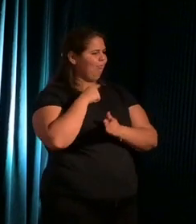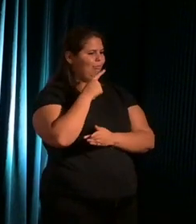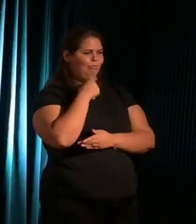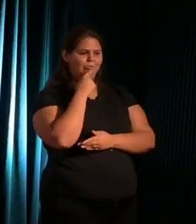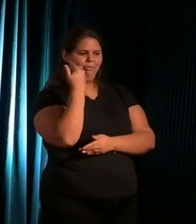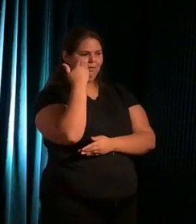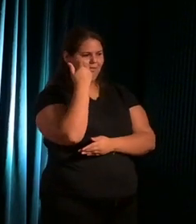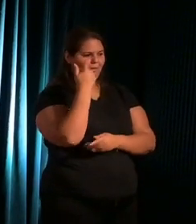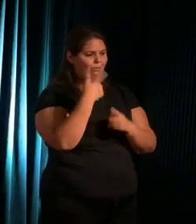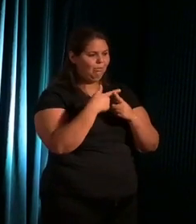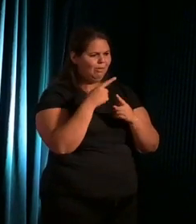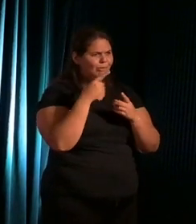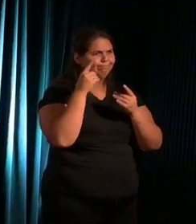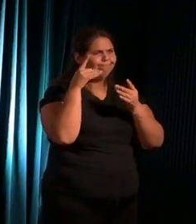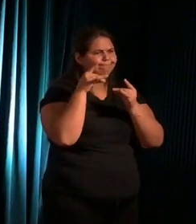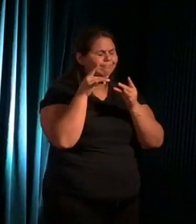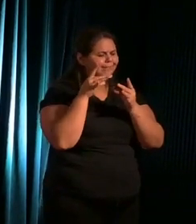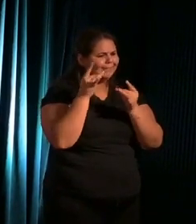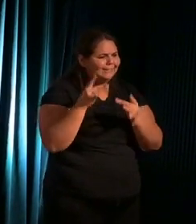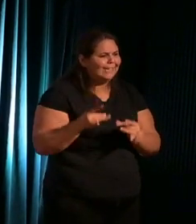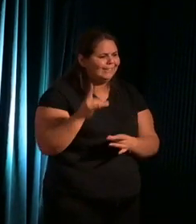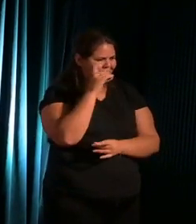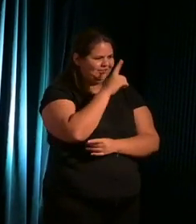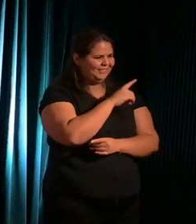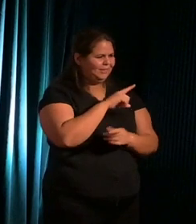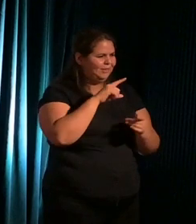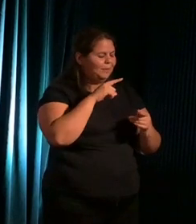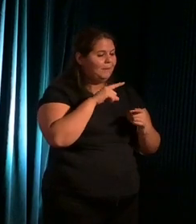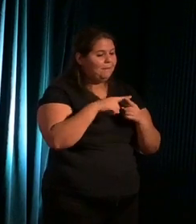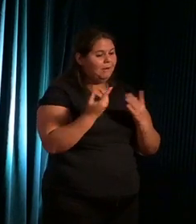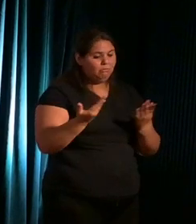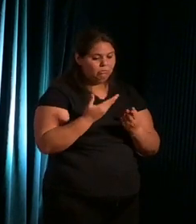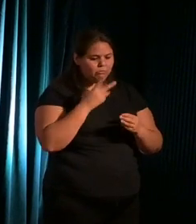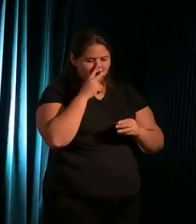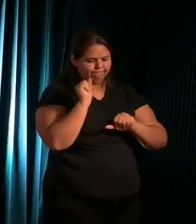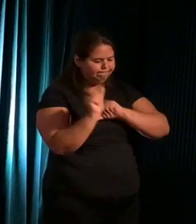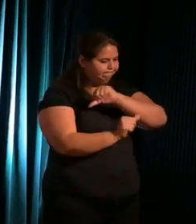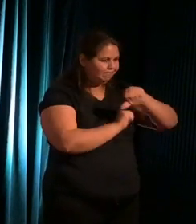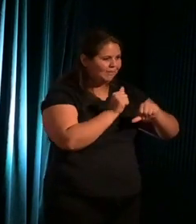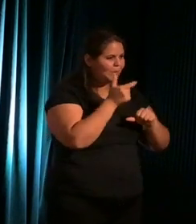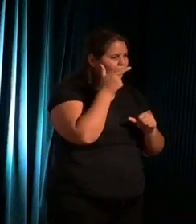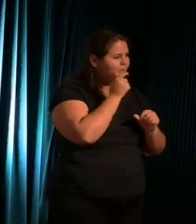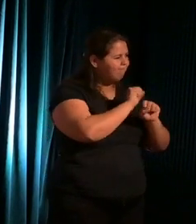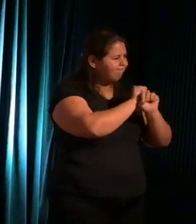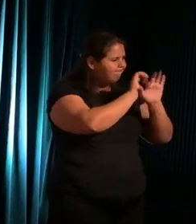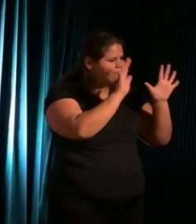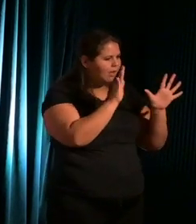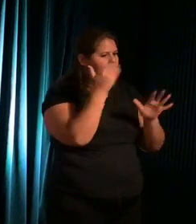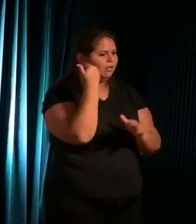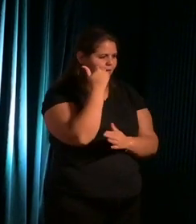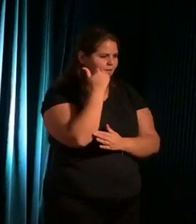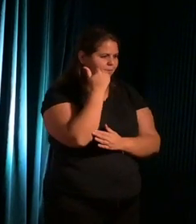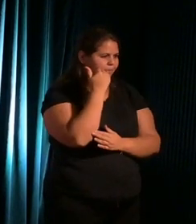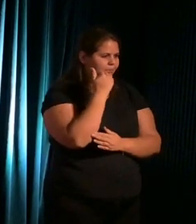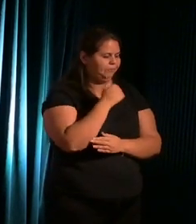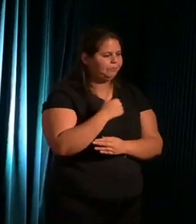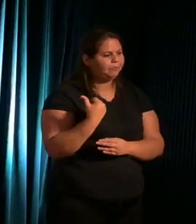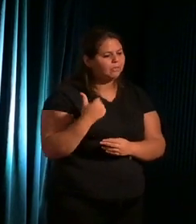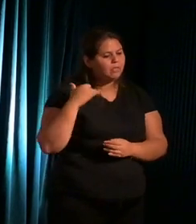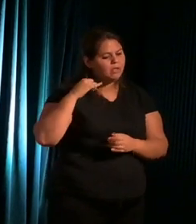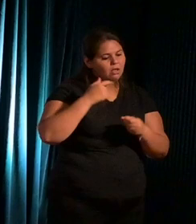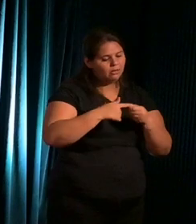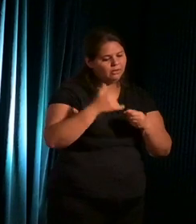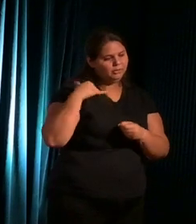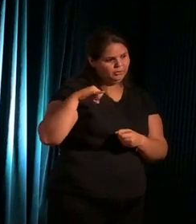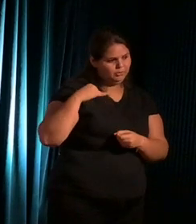uma carreira que teve momentos fundamentais, como sua exposição em 1983 no Museu de Arte Moderna no Rio, né, de 25 anos de